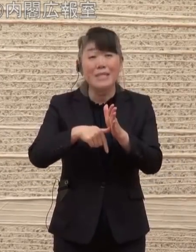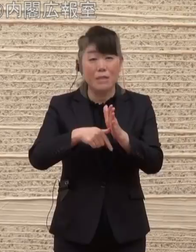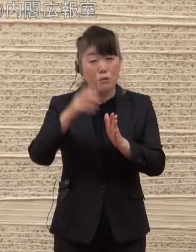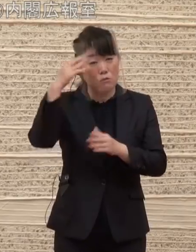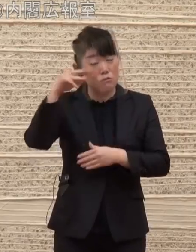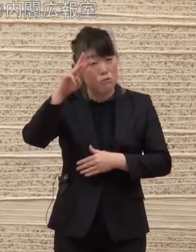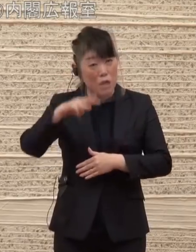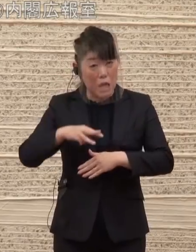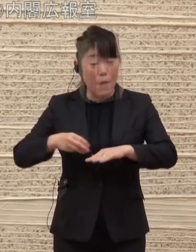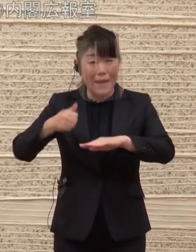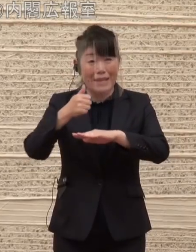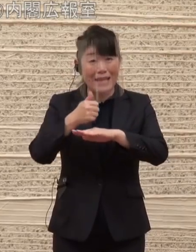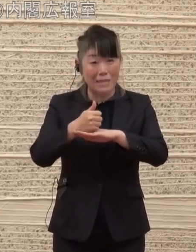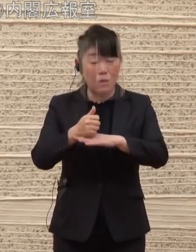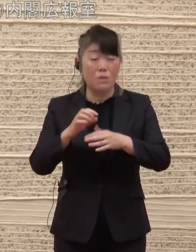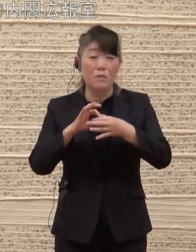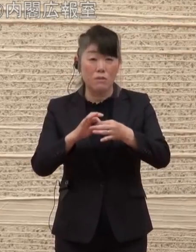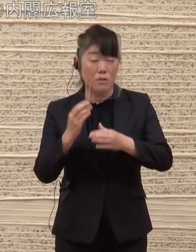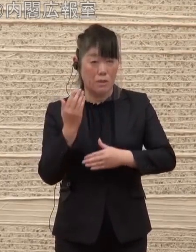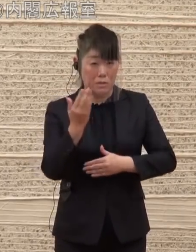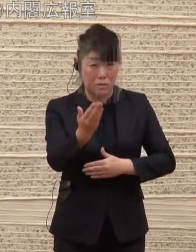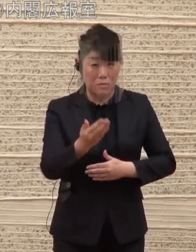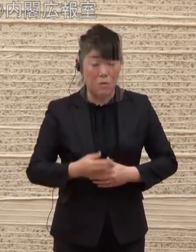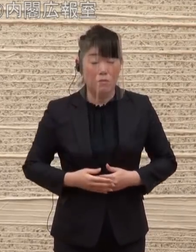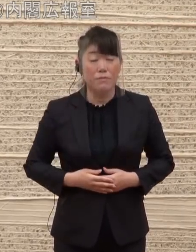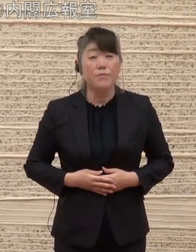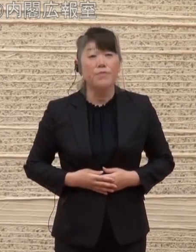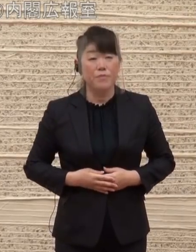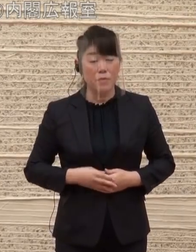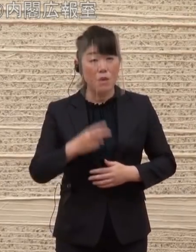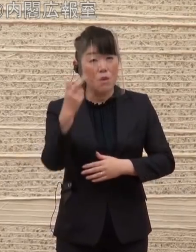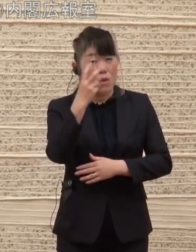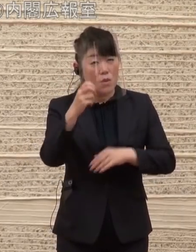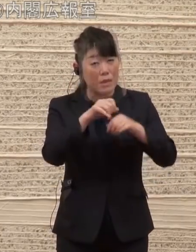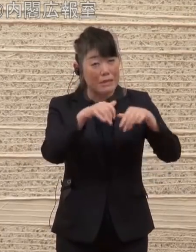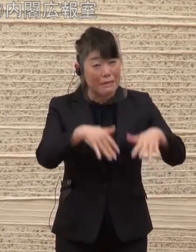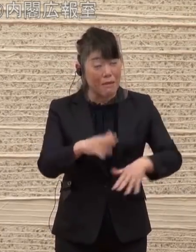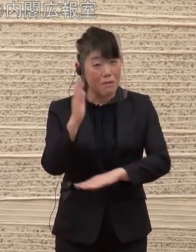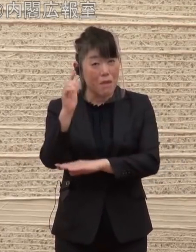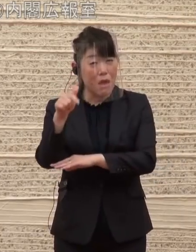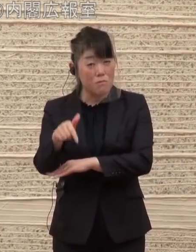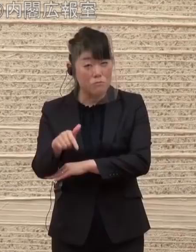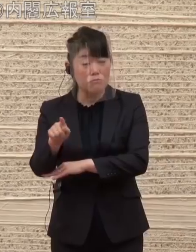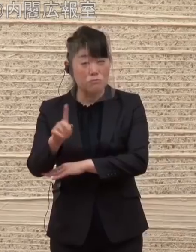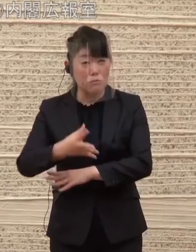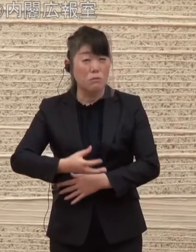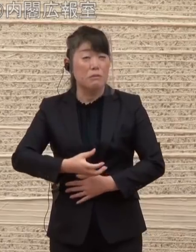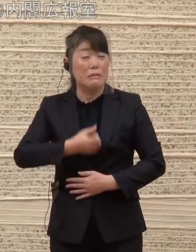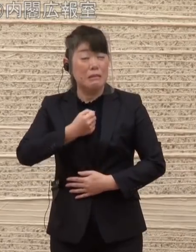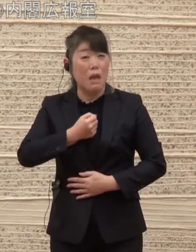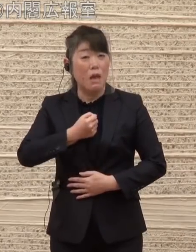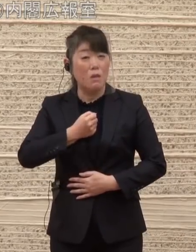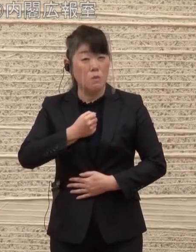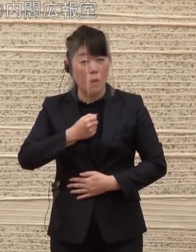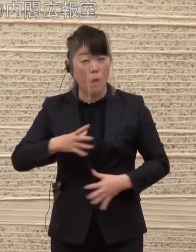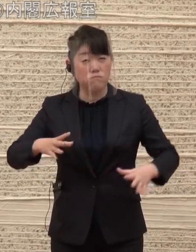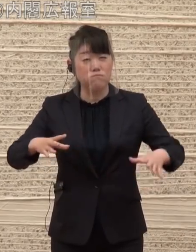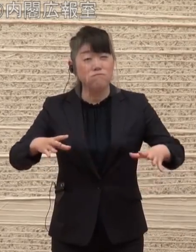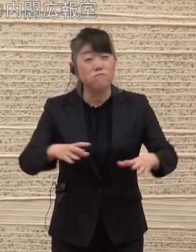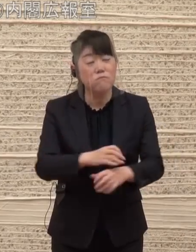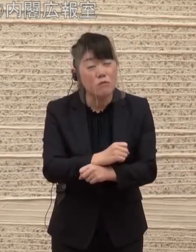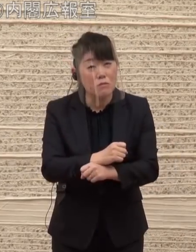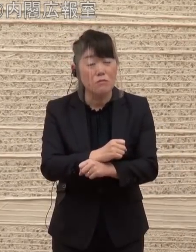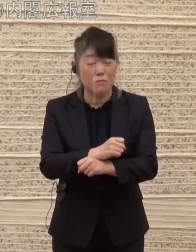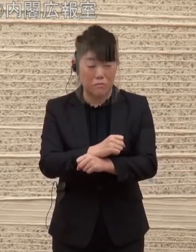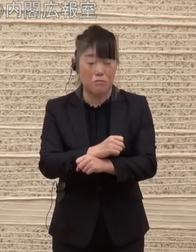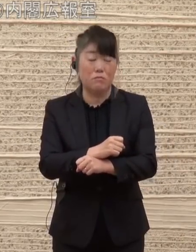高検検事長の問題についてお伺いします捜査機関や政府に対する信頼を大きく外損なう重大な事案である